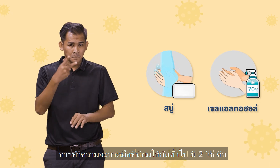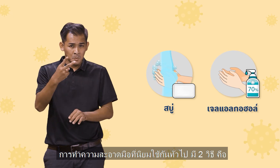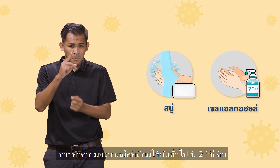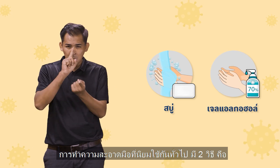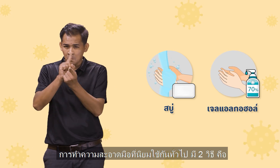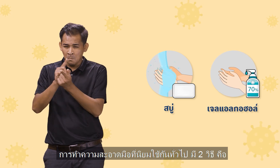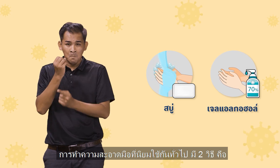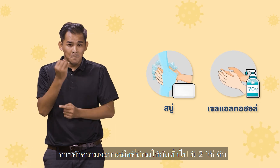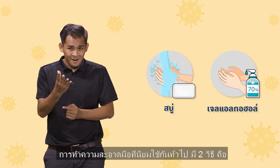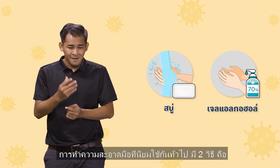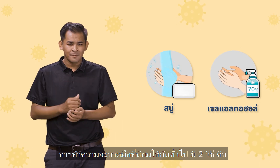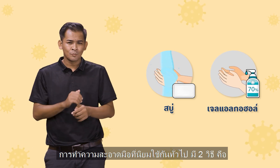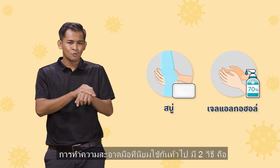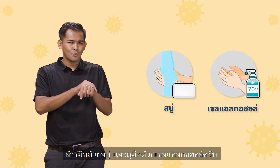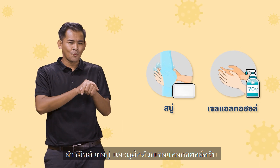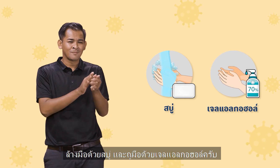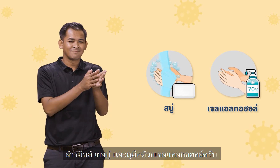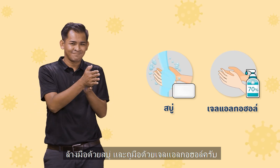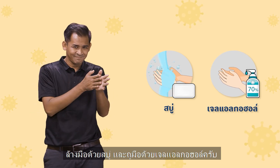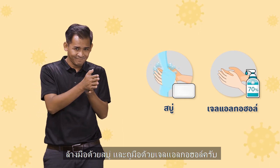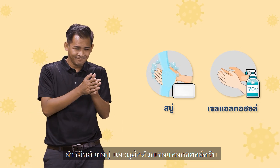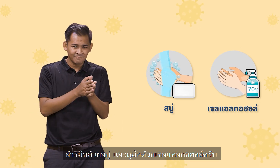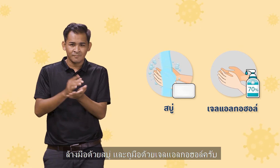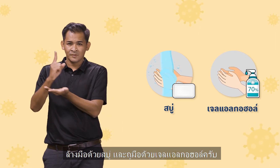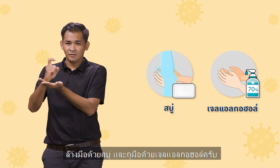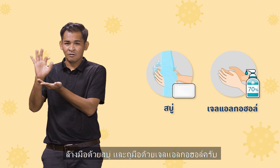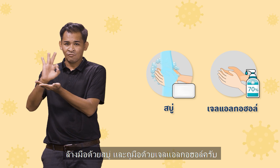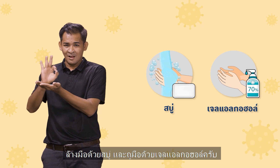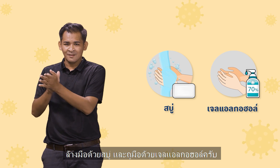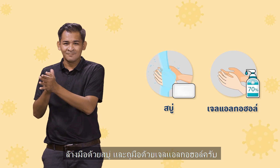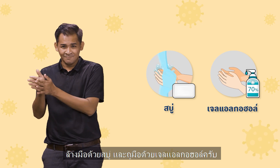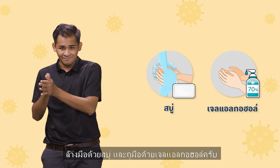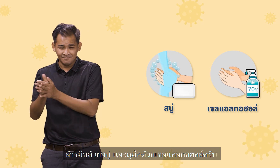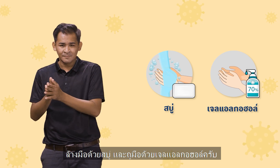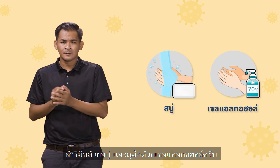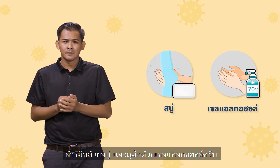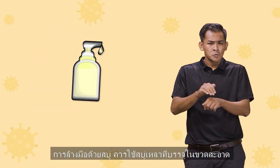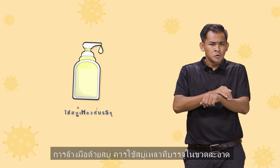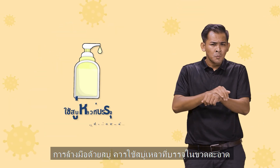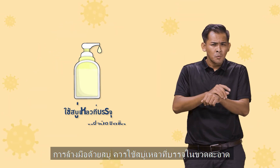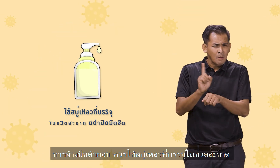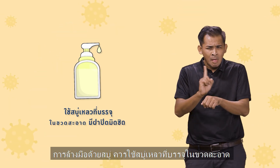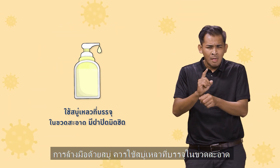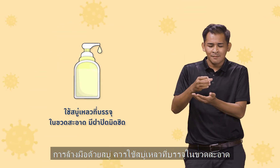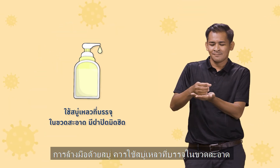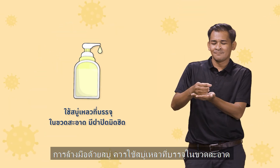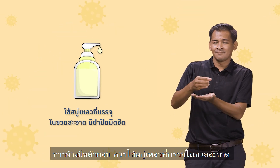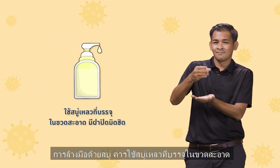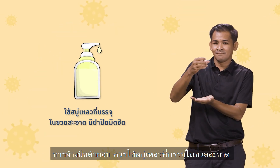ทั่วไปมี2วิธีคือล้างมือด้วยสบู่และถูมือด้วยเจลแอลกอฮอล์ครับการล้างมือด้วยสบู่ควรใช้ส